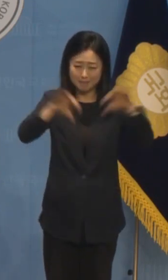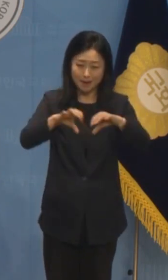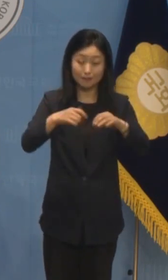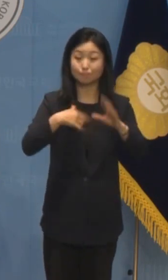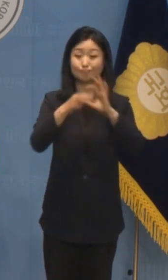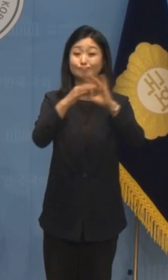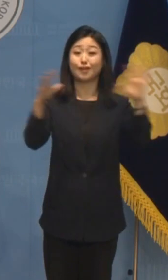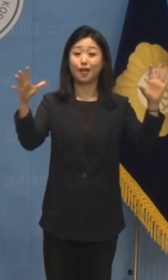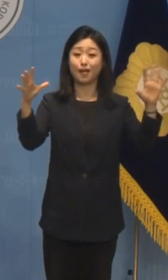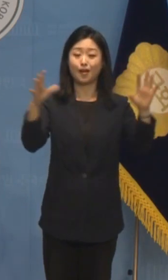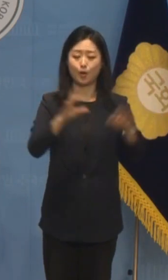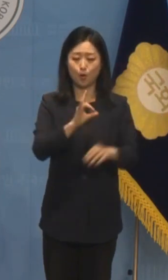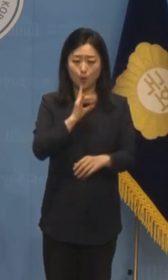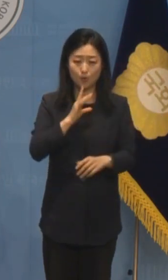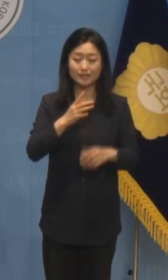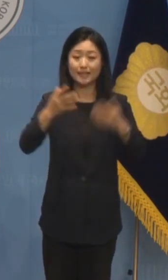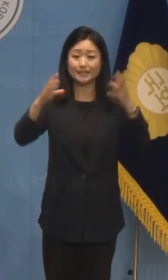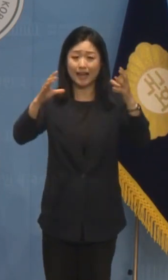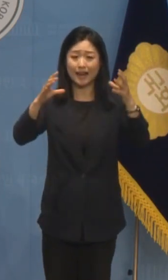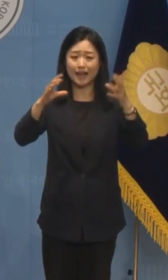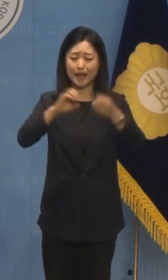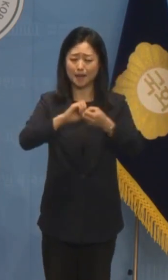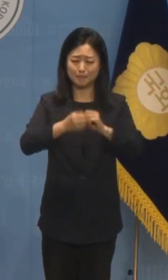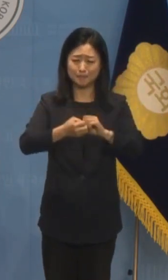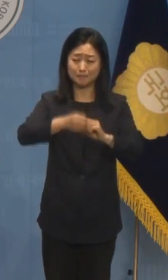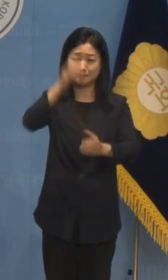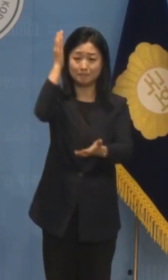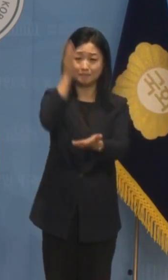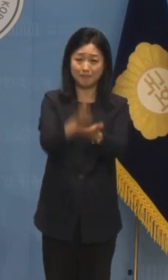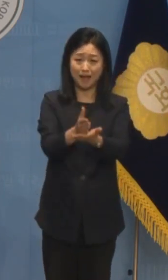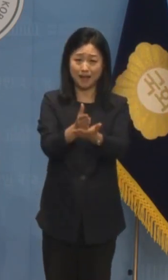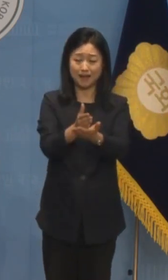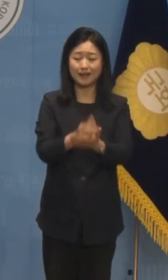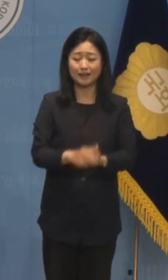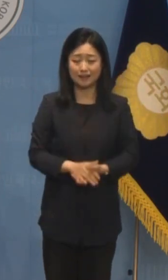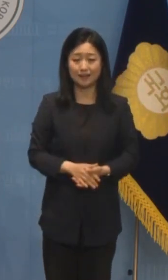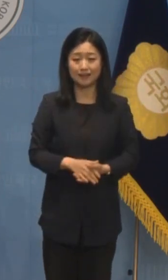않겠습니다. 이제는 정말 나라만 말아먹지 않는다면